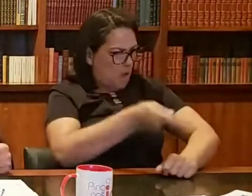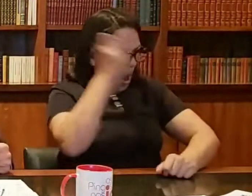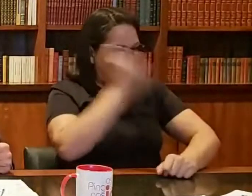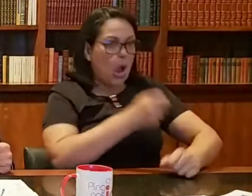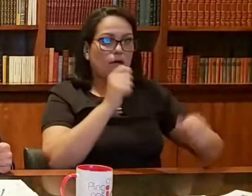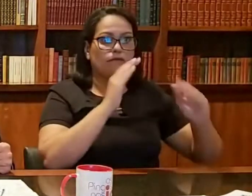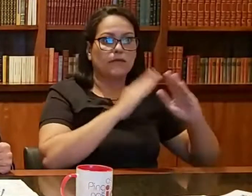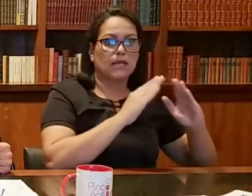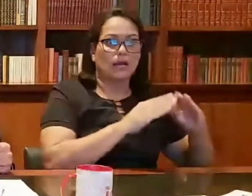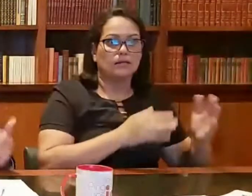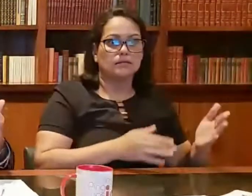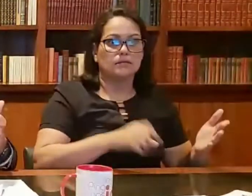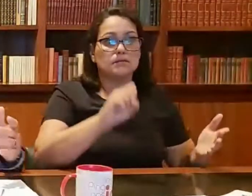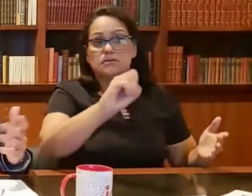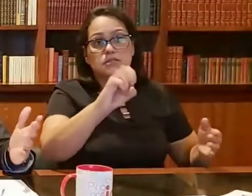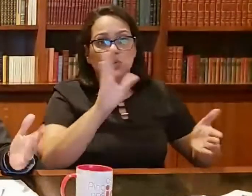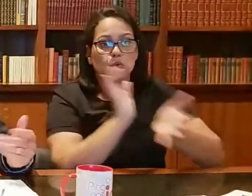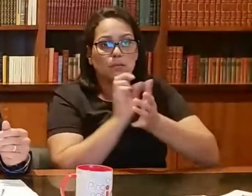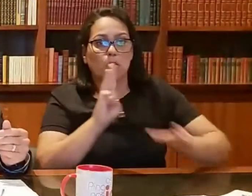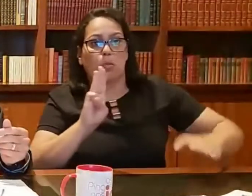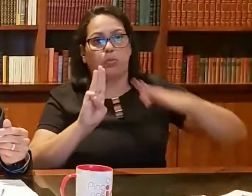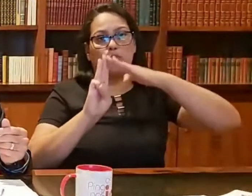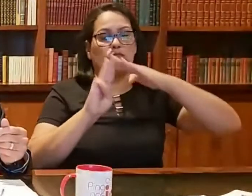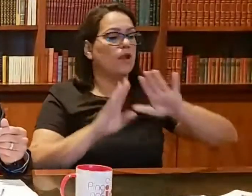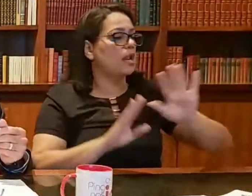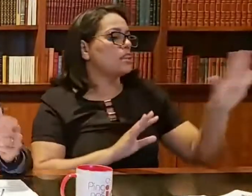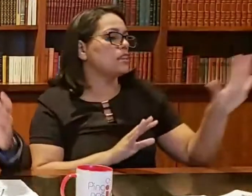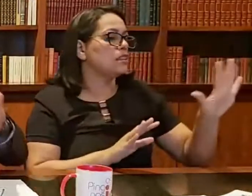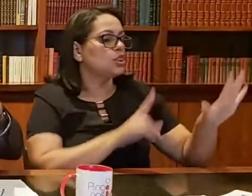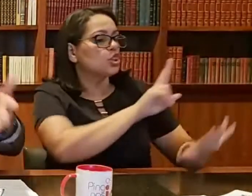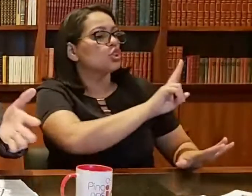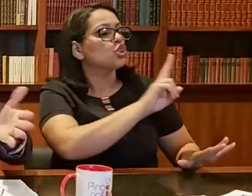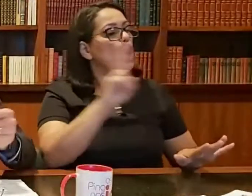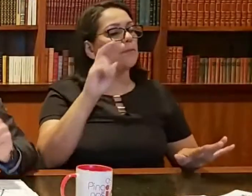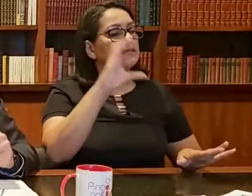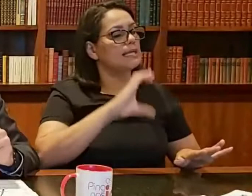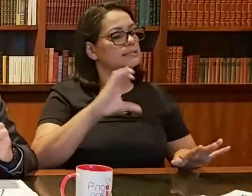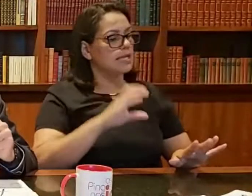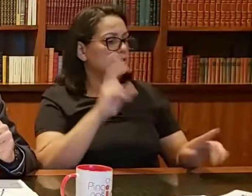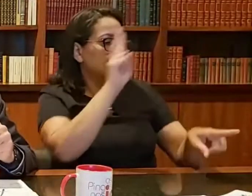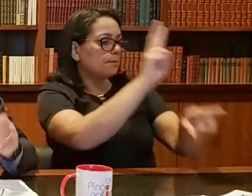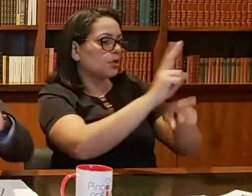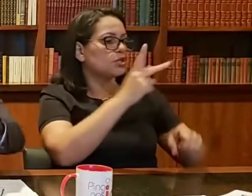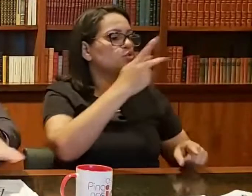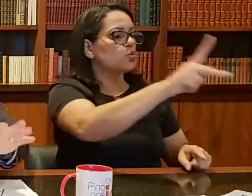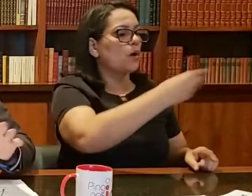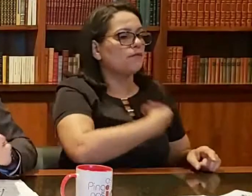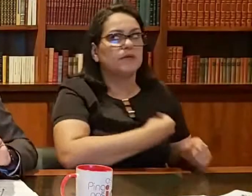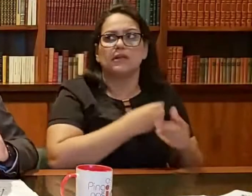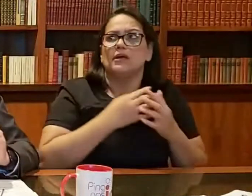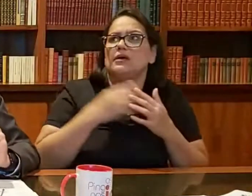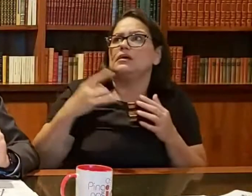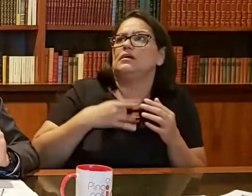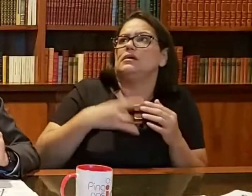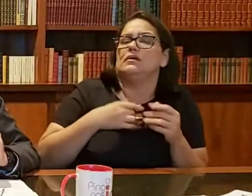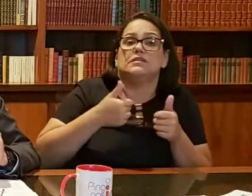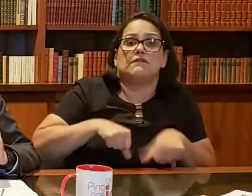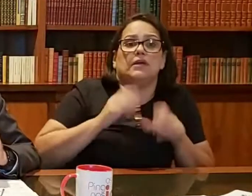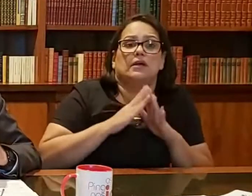fuzil. Em nome da ciência, em nome da sua vida, você vai ficar em casa